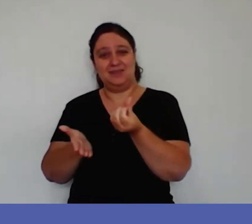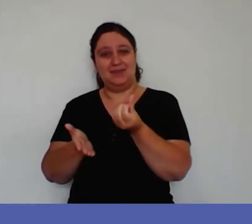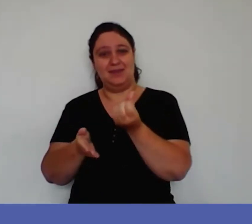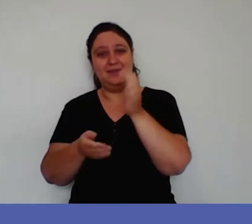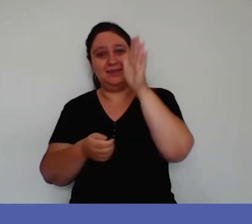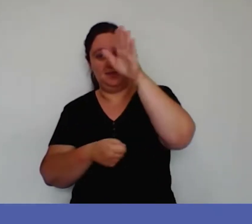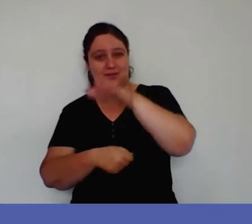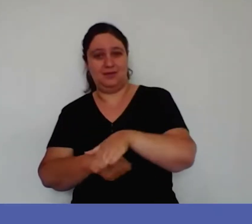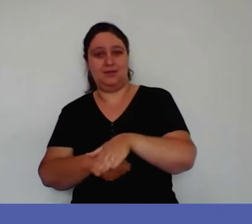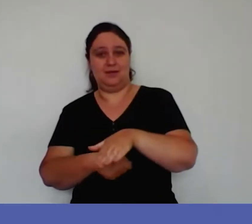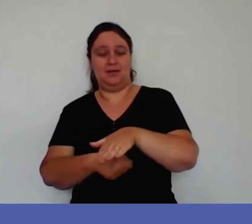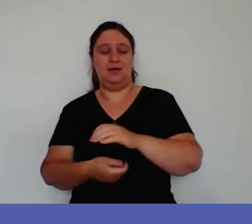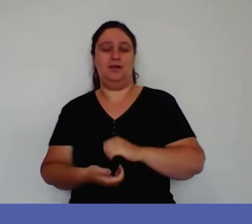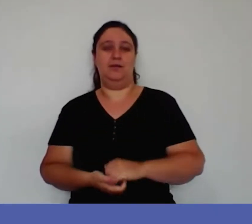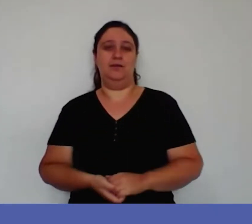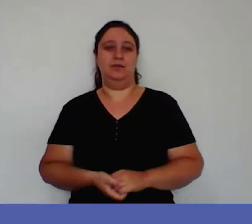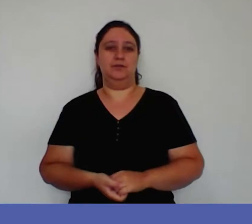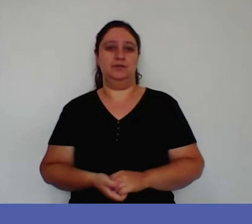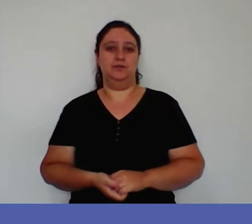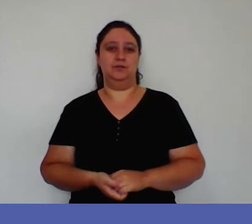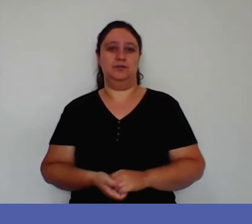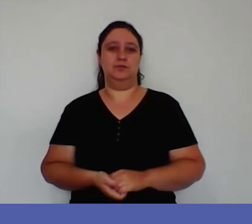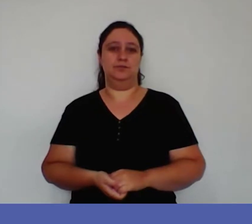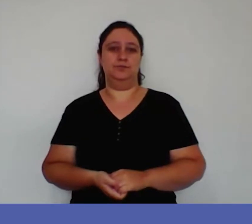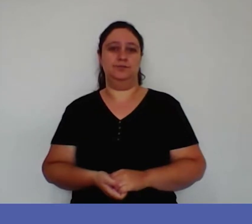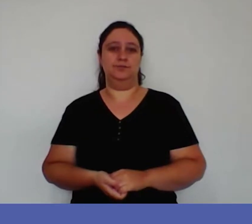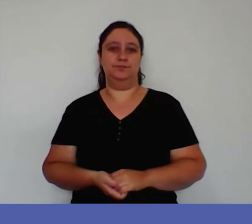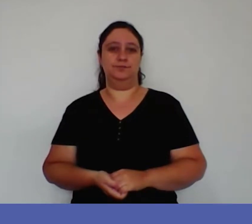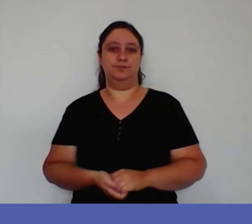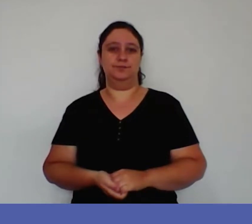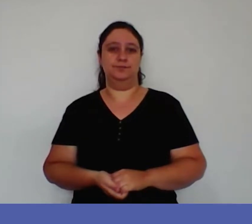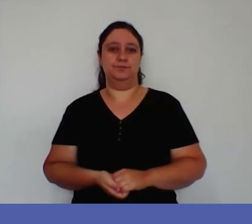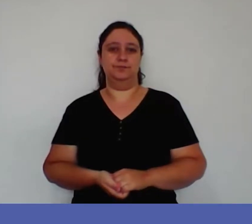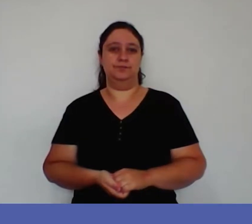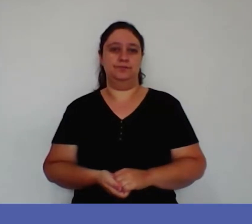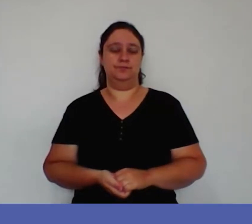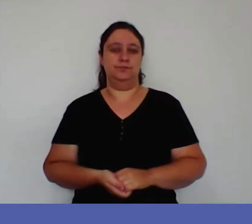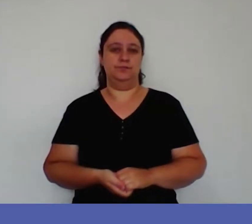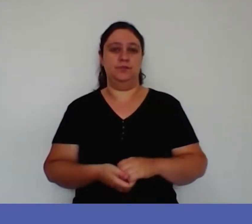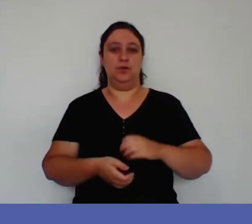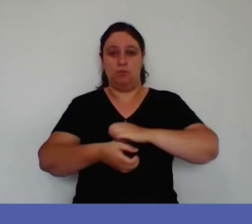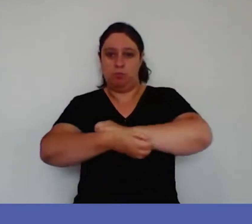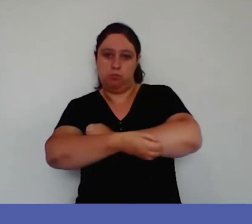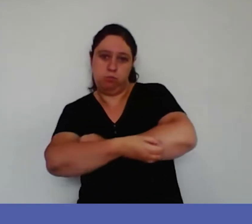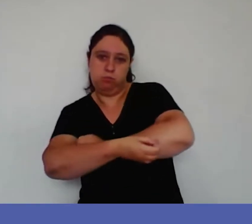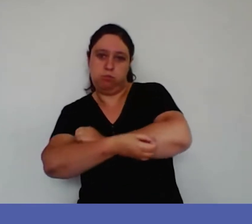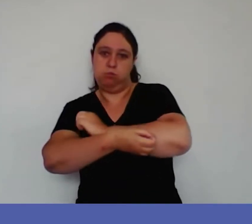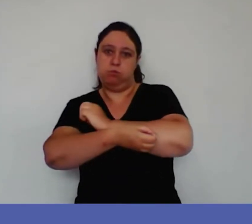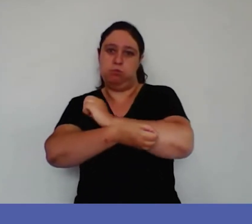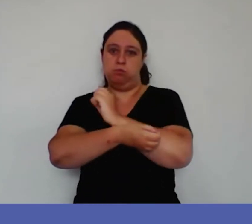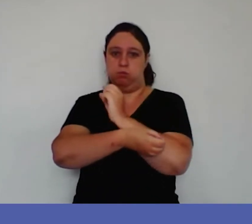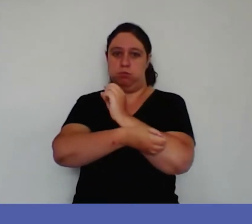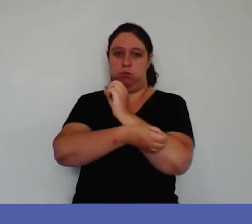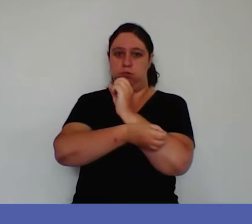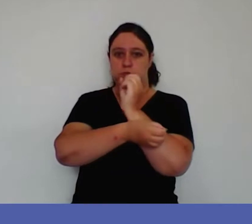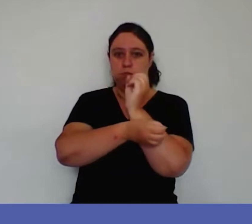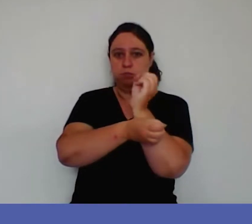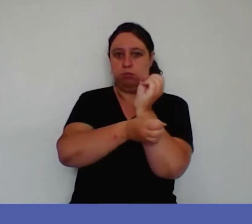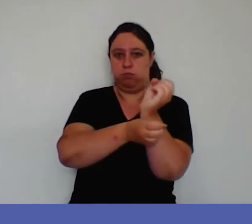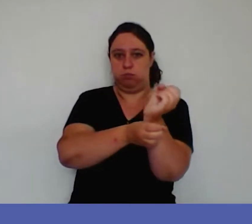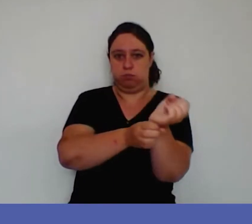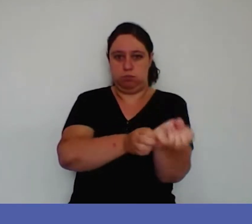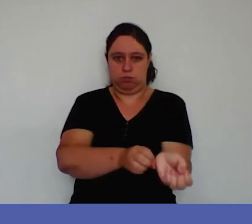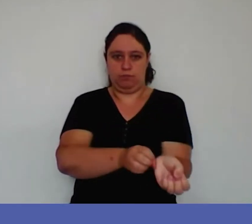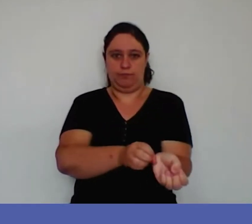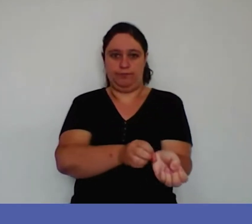é o alvorecer do dia e o crepúsculo, né, da tarde.